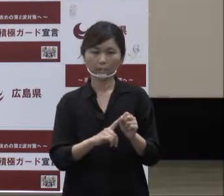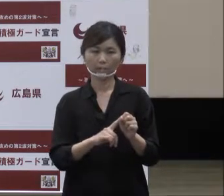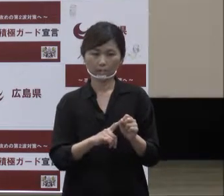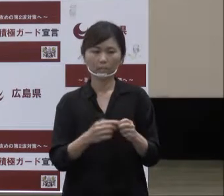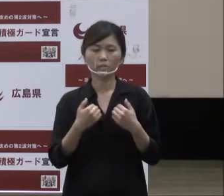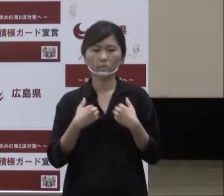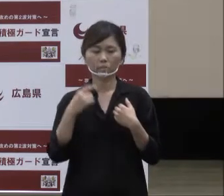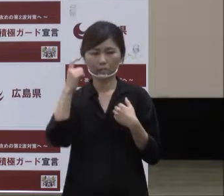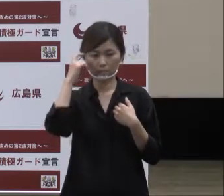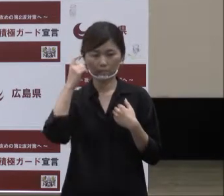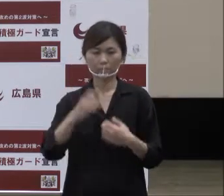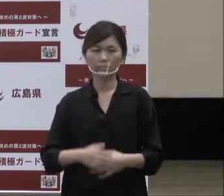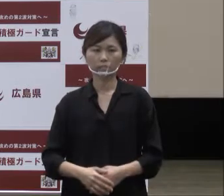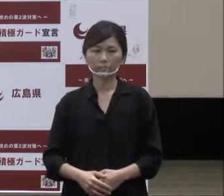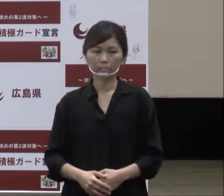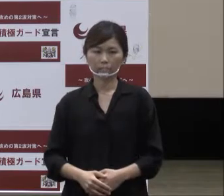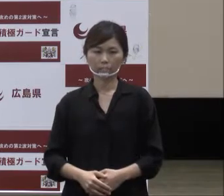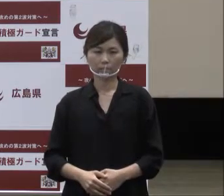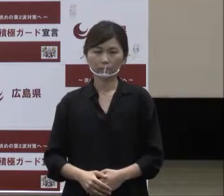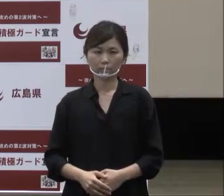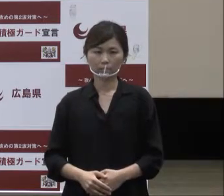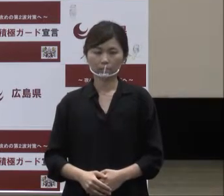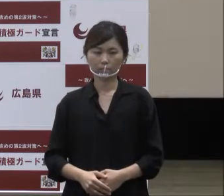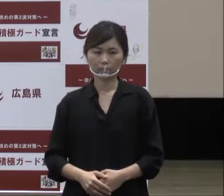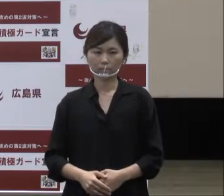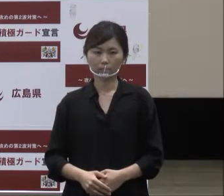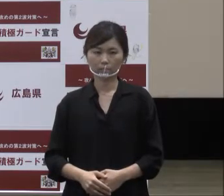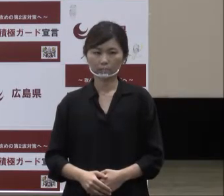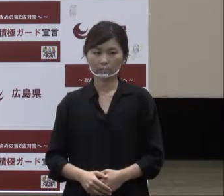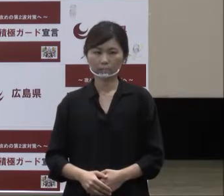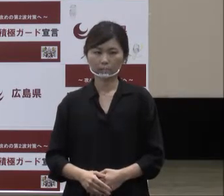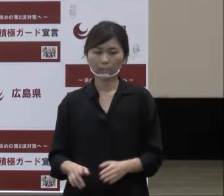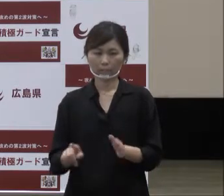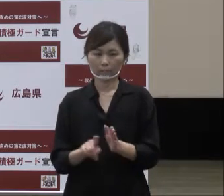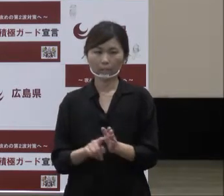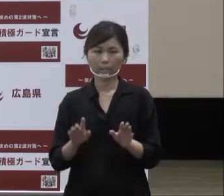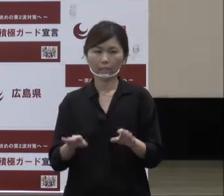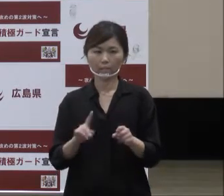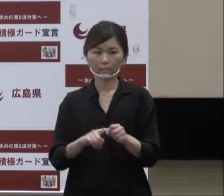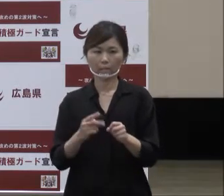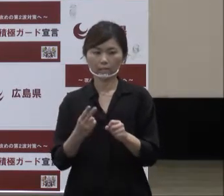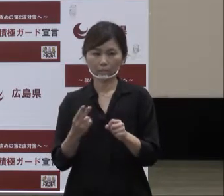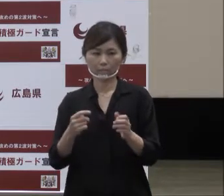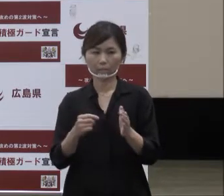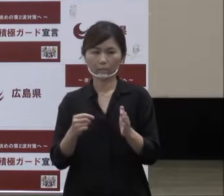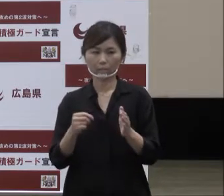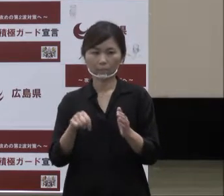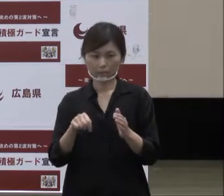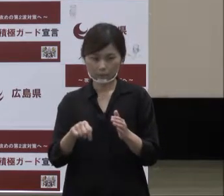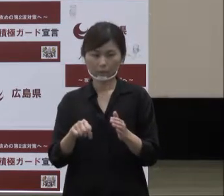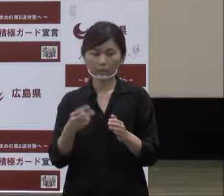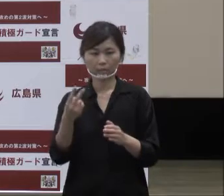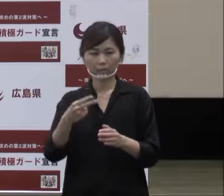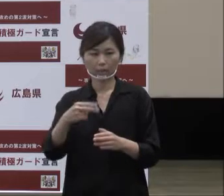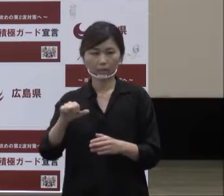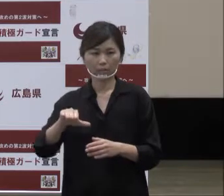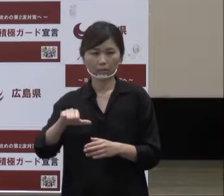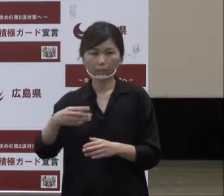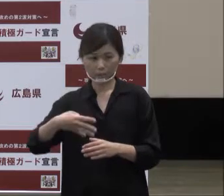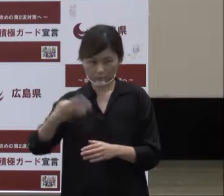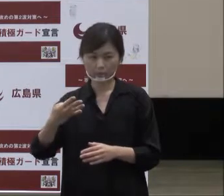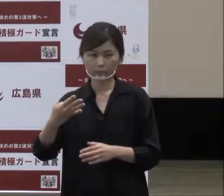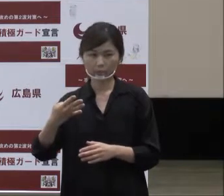なものだというふうに考えていますので、これまで年度内に2400件というふうに、申し上げてきてますけれども、